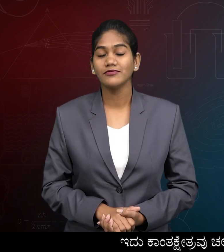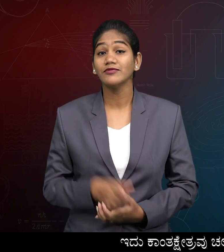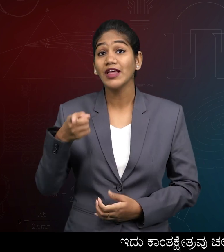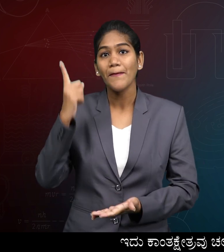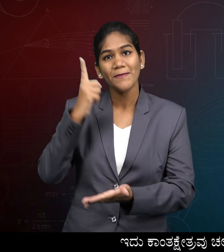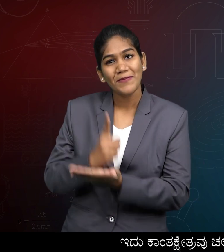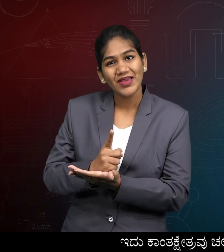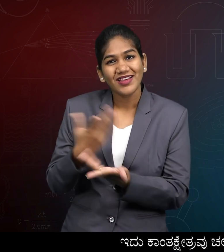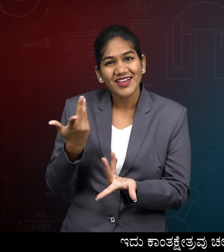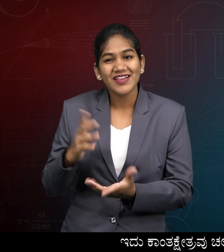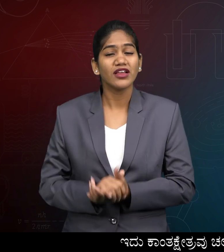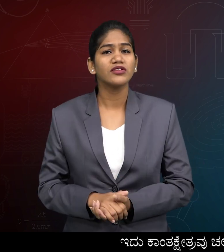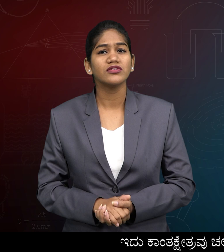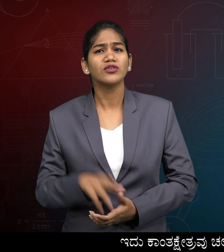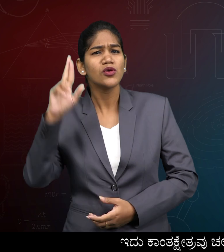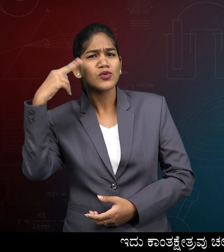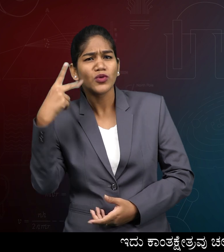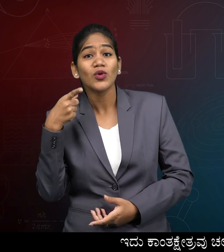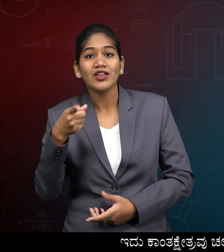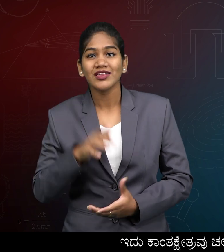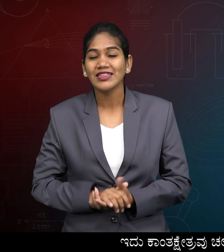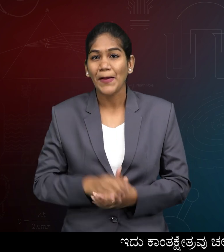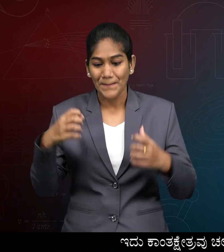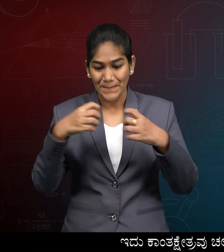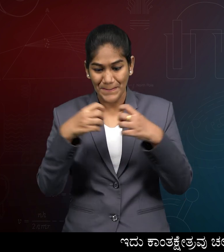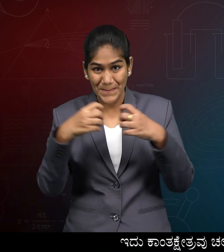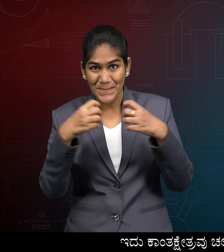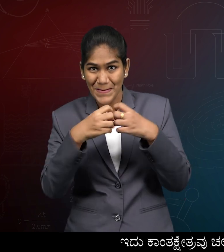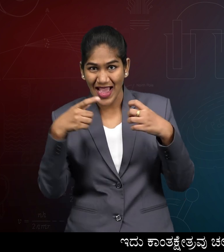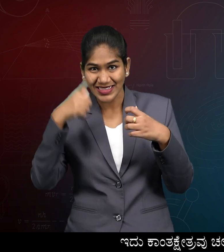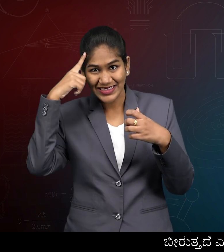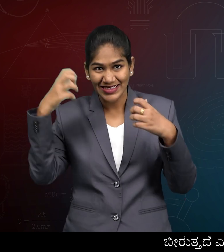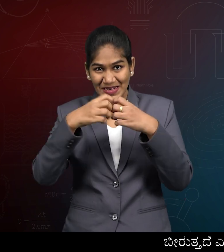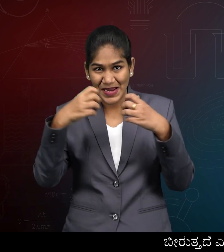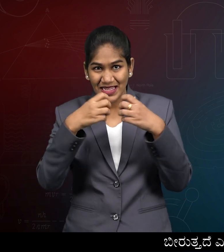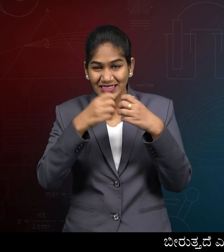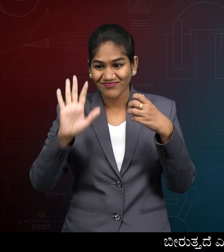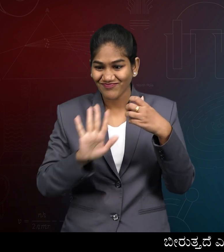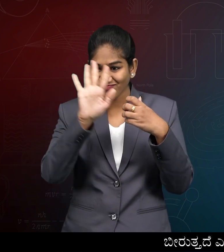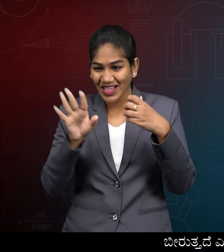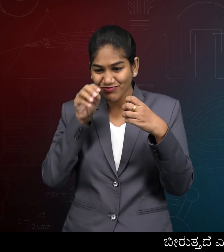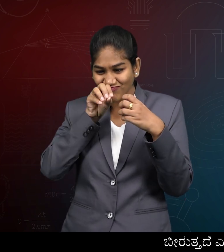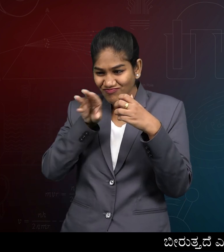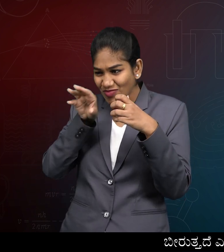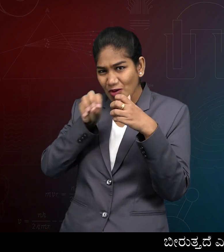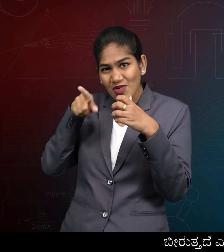ಇದು ಕಾಂತಕ್ಷೇತ್ರವು ಚಲಿಸುವ ಚಾರ್ಜ್ಗಳ ಮೇಲೆ ಬಲವನ್ನು ಬೀರುತ್ತದೆ ಎಂಬ